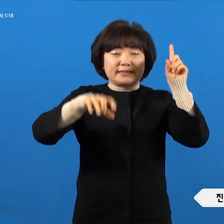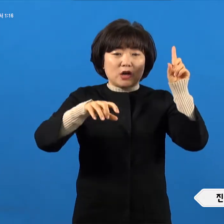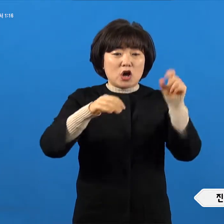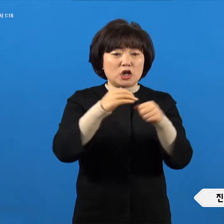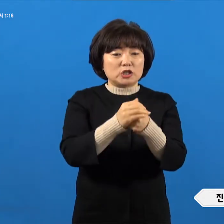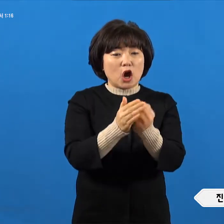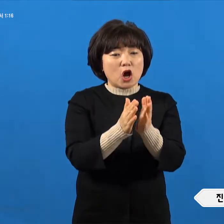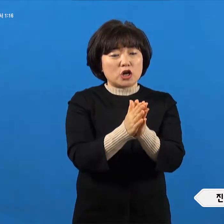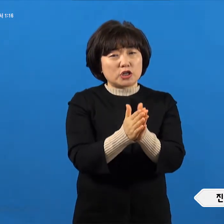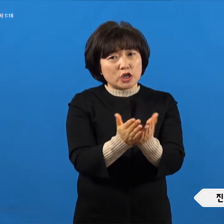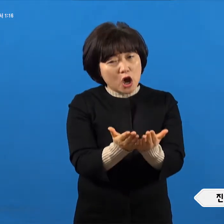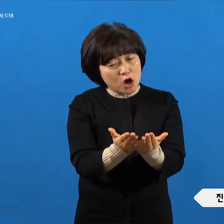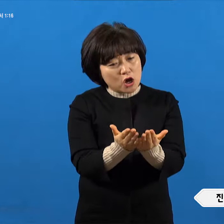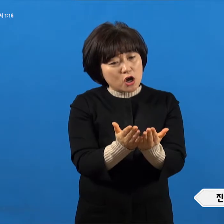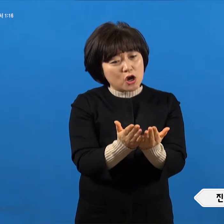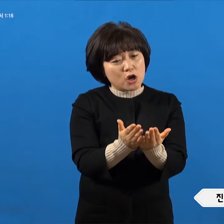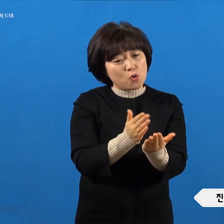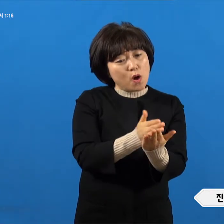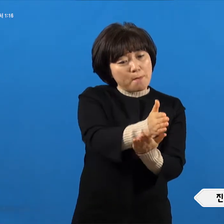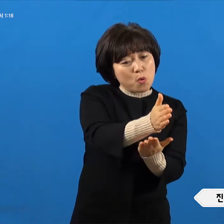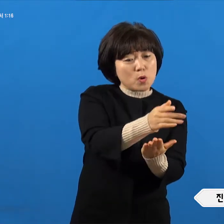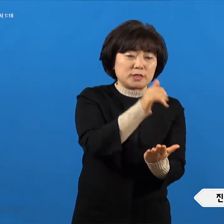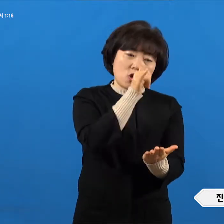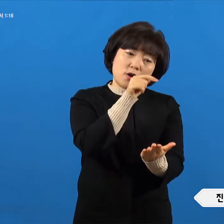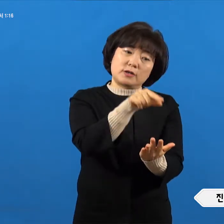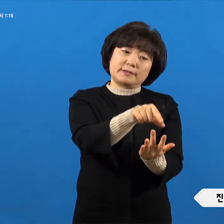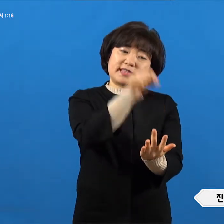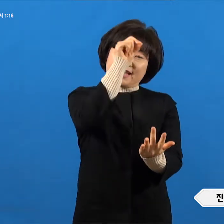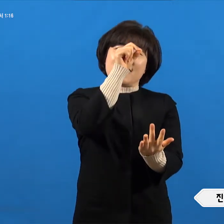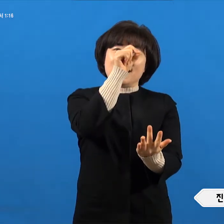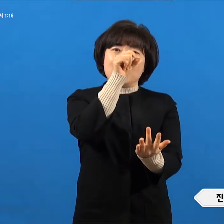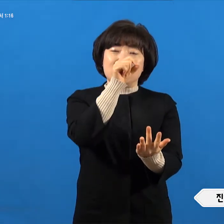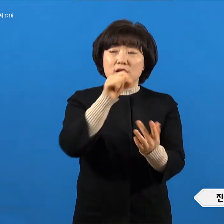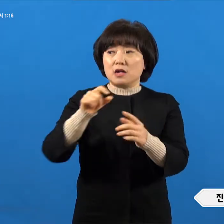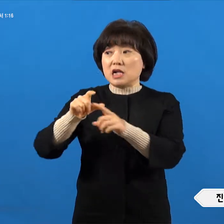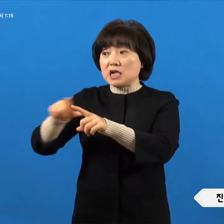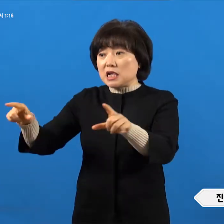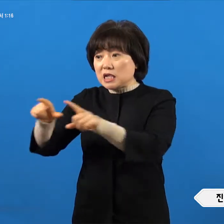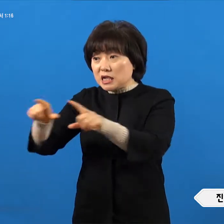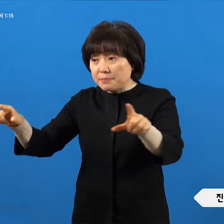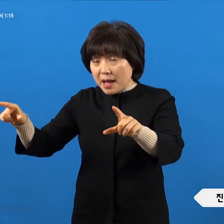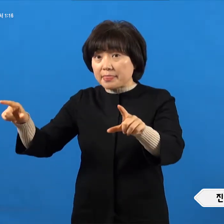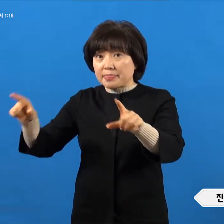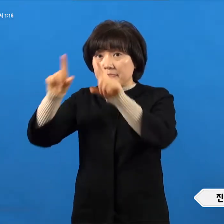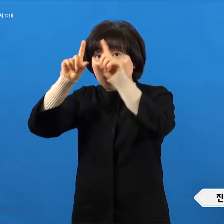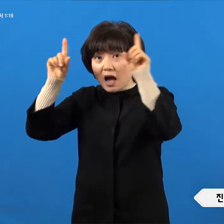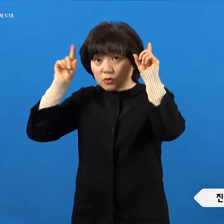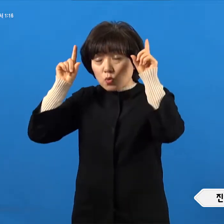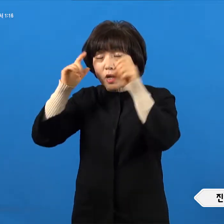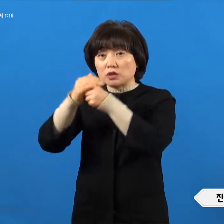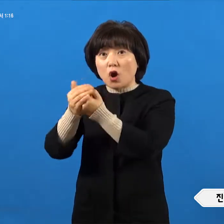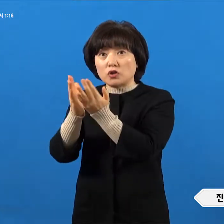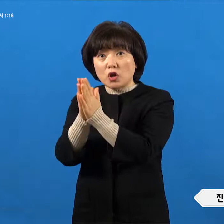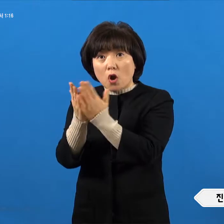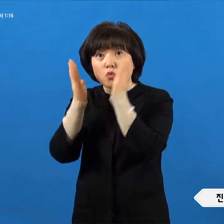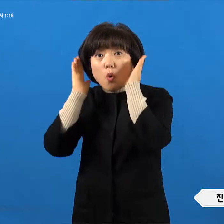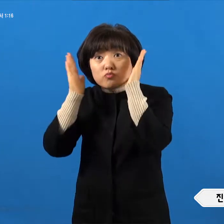과목을 택하면서 문제가 생겼습니다. 일반 대학교의 성경 과목은